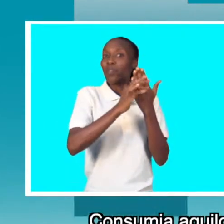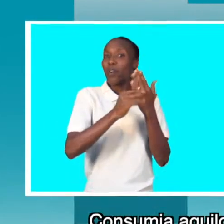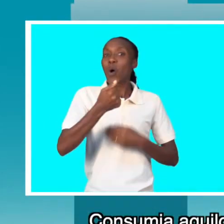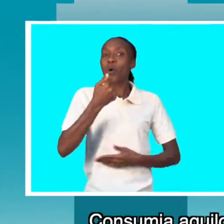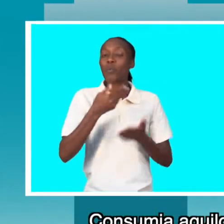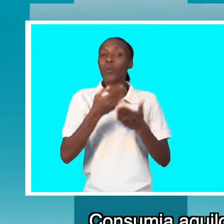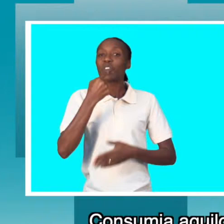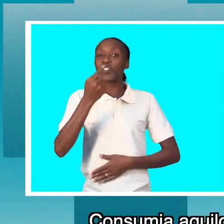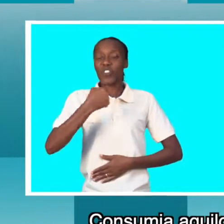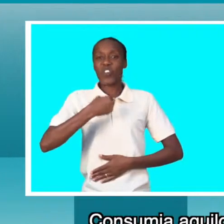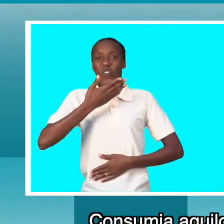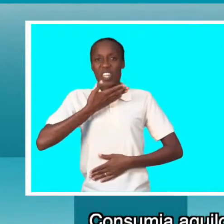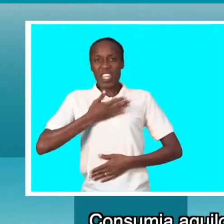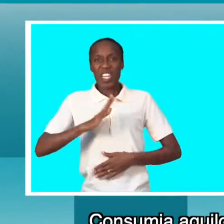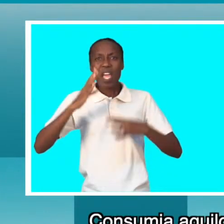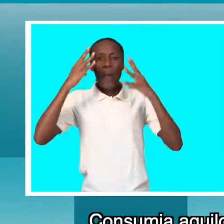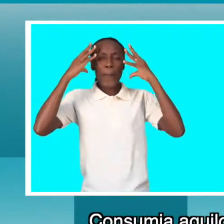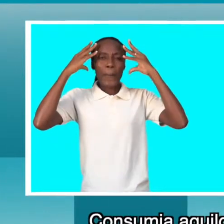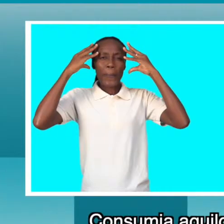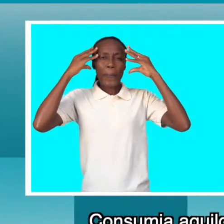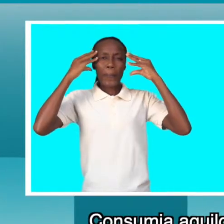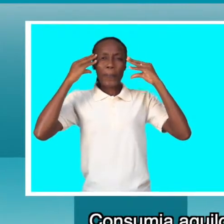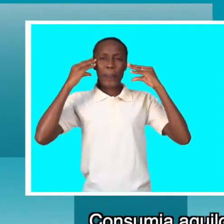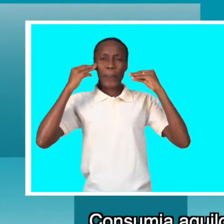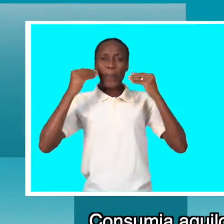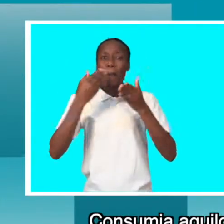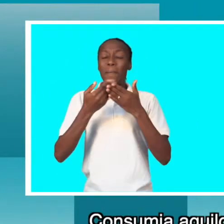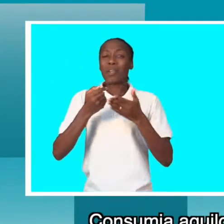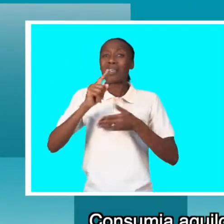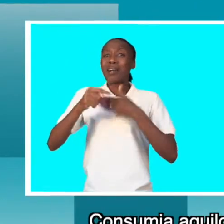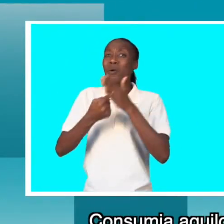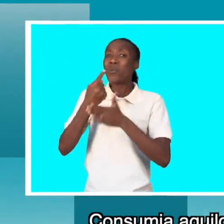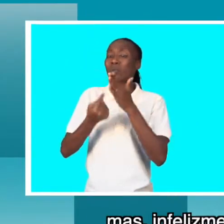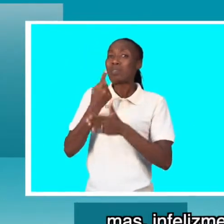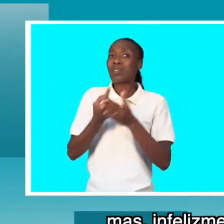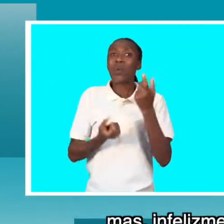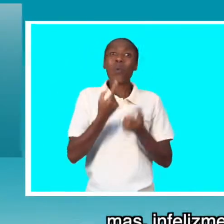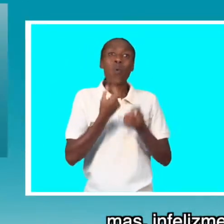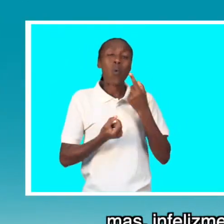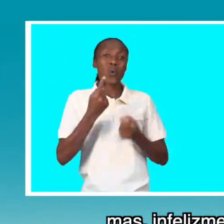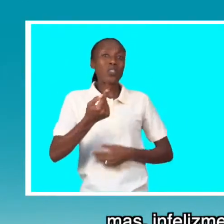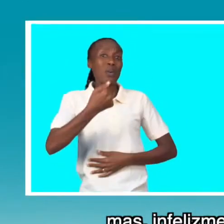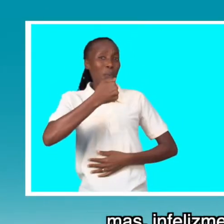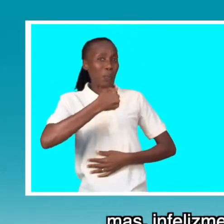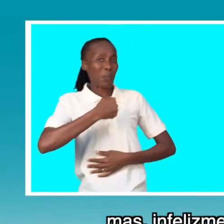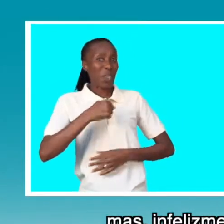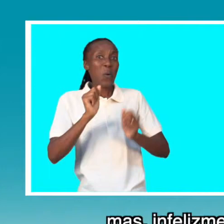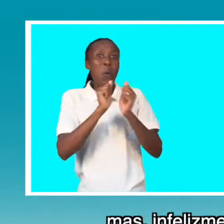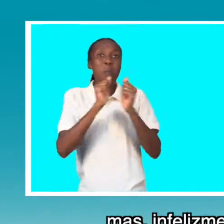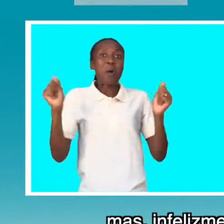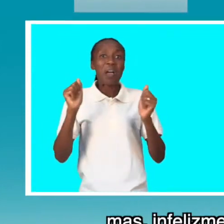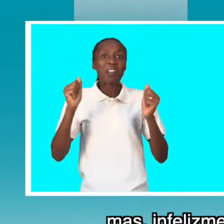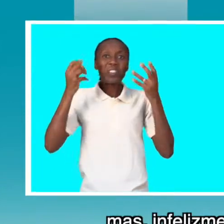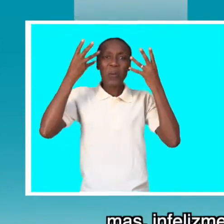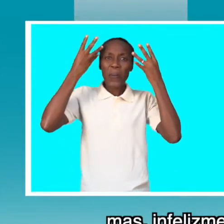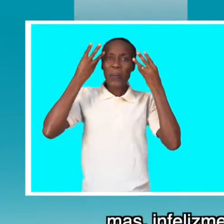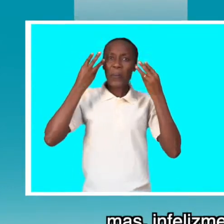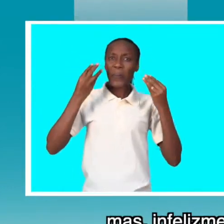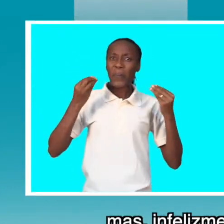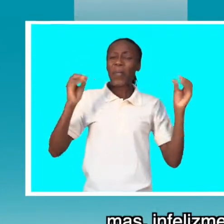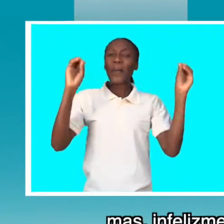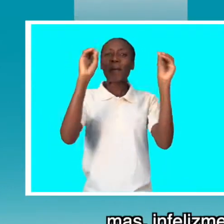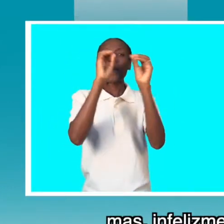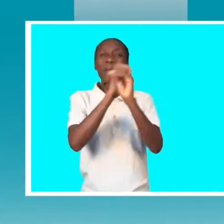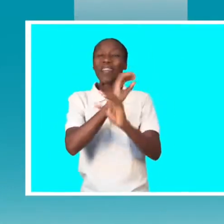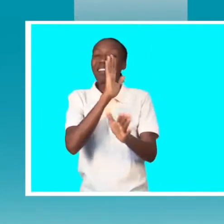eu tenho que esquecer algumas coisas que estavam a acontecer comigo. Mas, infelizmente, aquilo não me ajudou